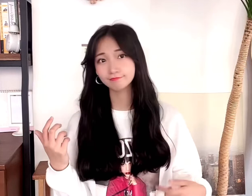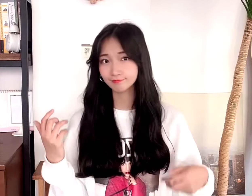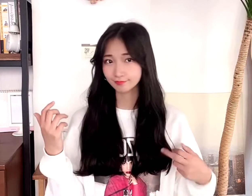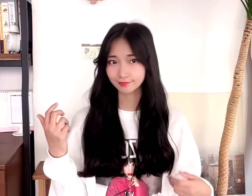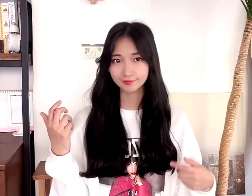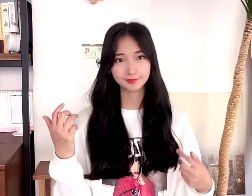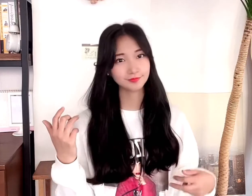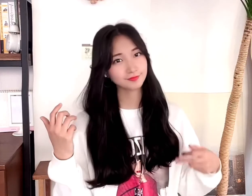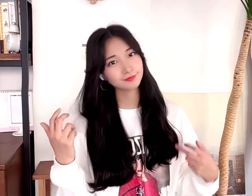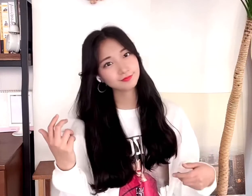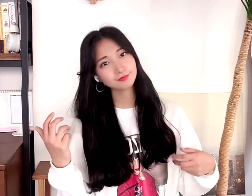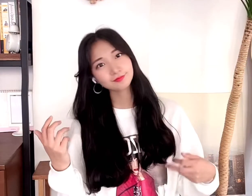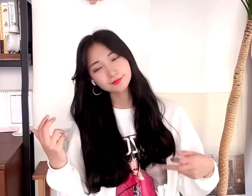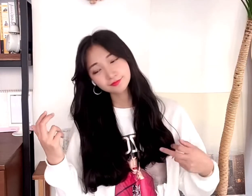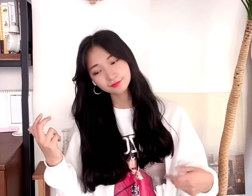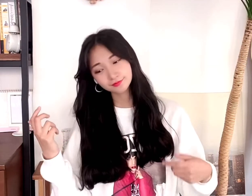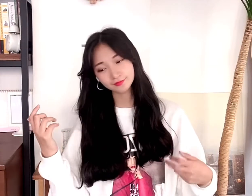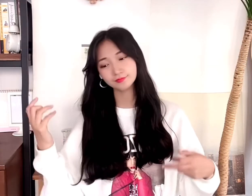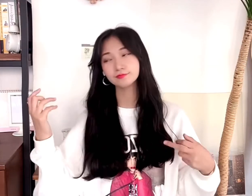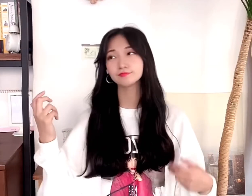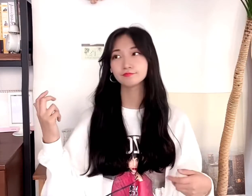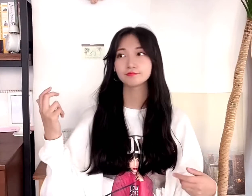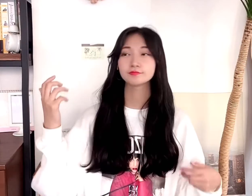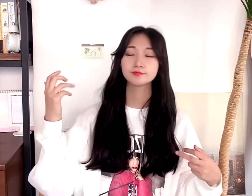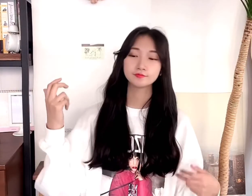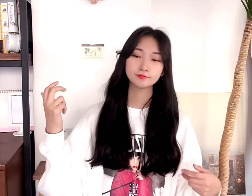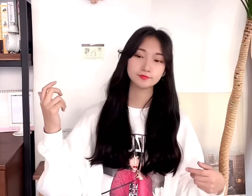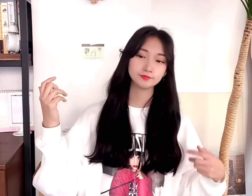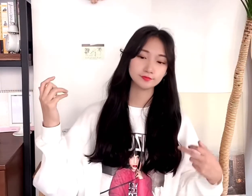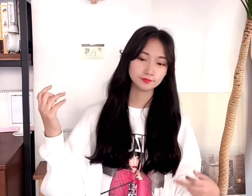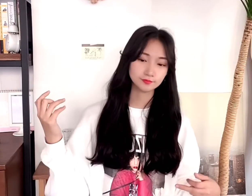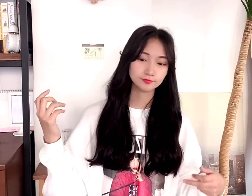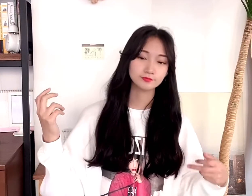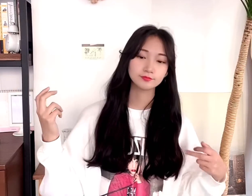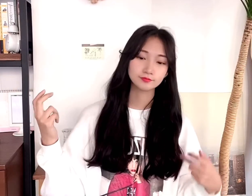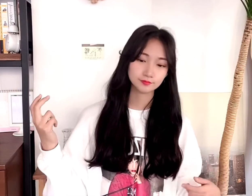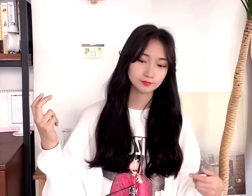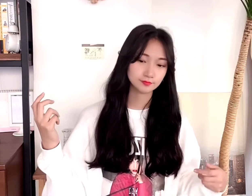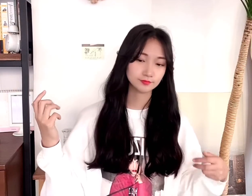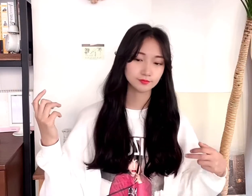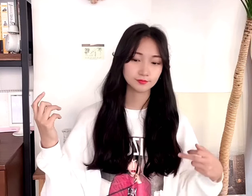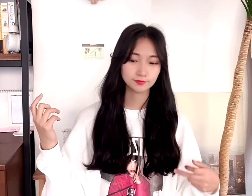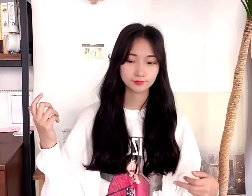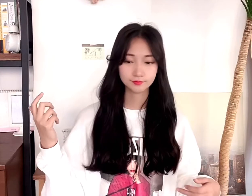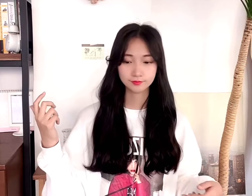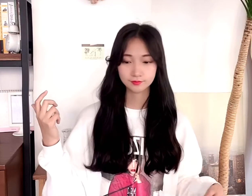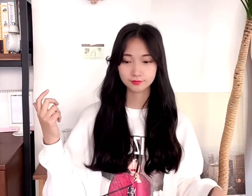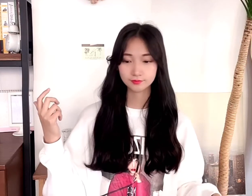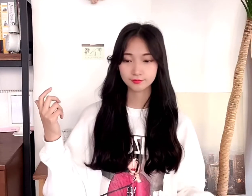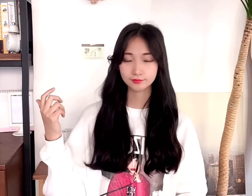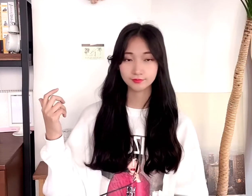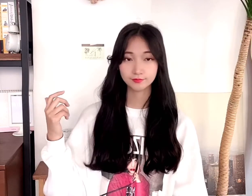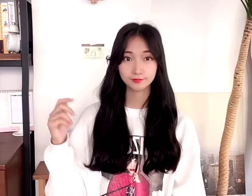-음-음-음-음-음-음-음-음-음-음-음